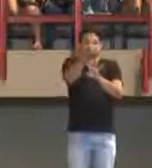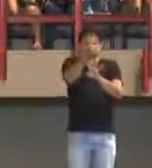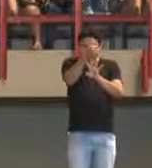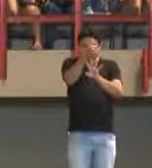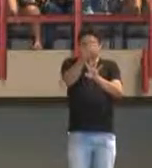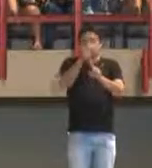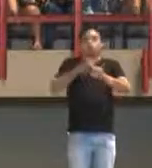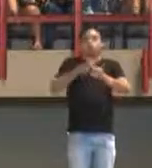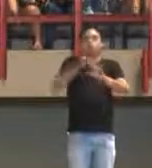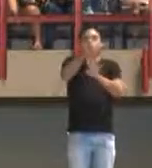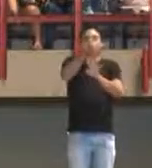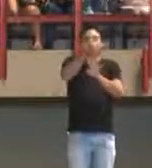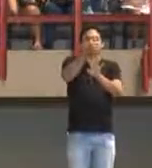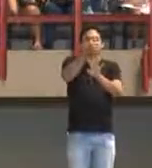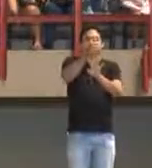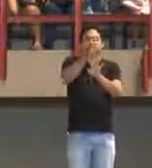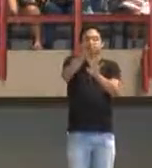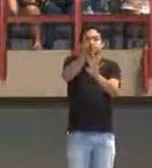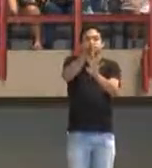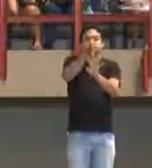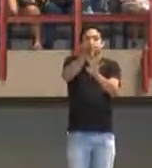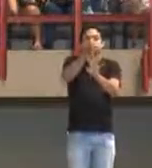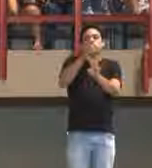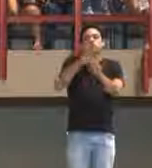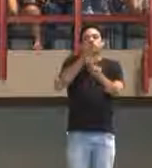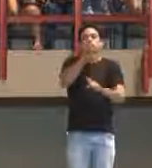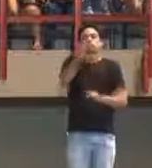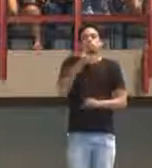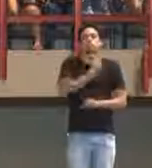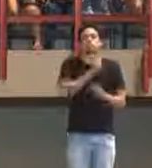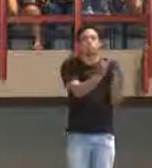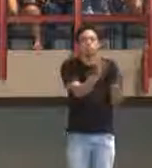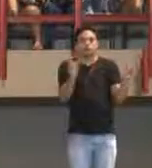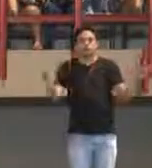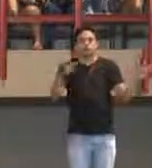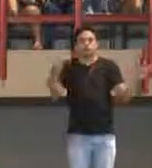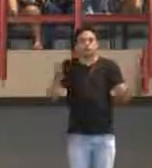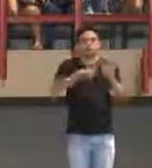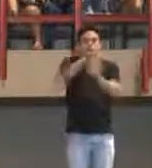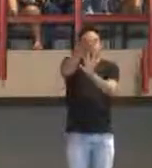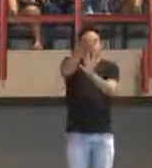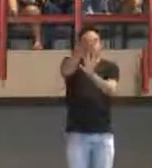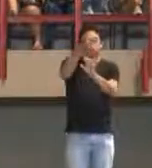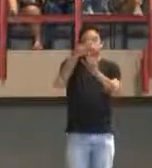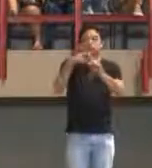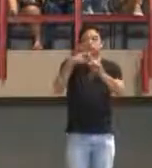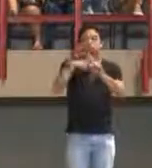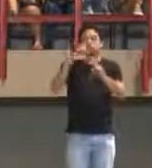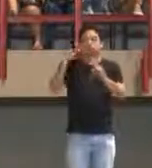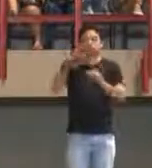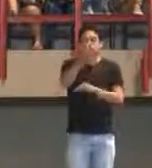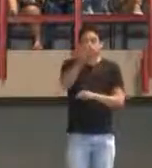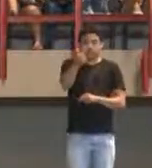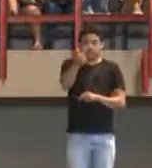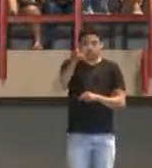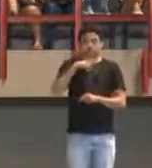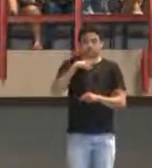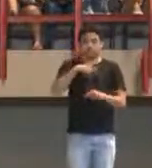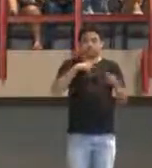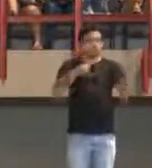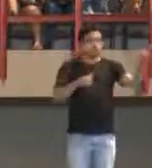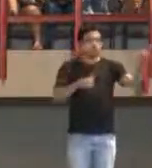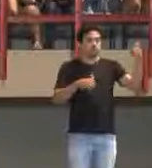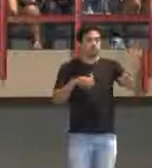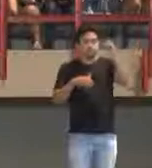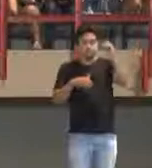termo. Por que o 11º termo é o termo central quando eu tenho 21? Porque se eu tenho 21, do